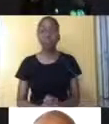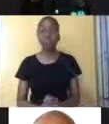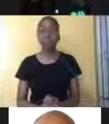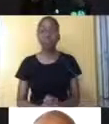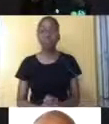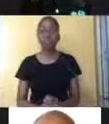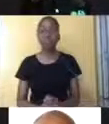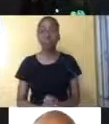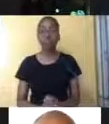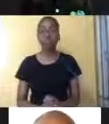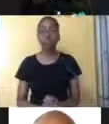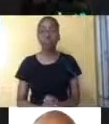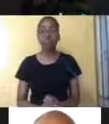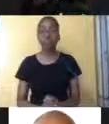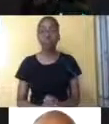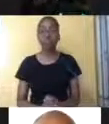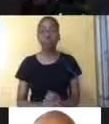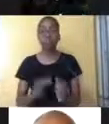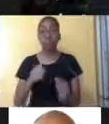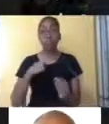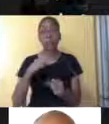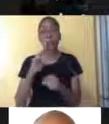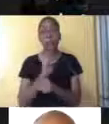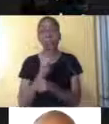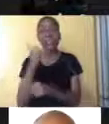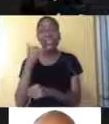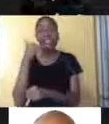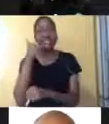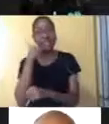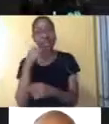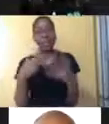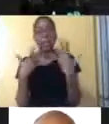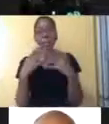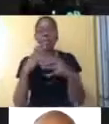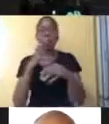Aquí, bueno, voy a irme manejando con el cel, señor, en lo que entra en la computadora.